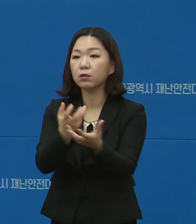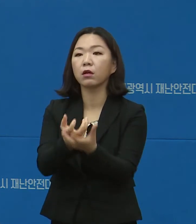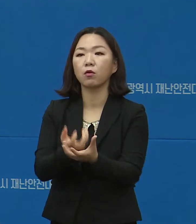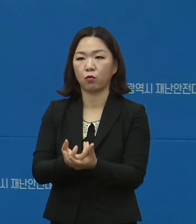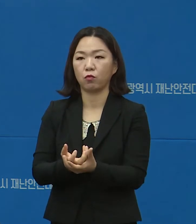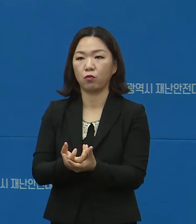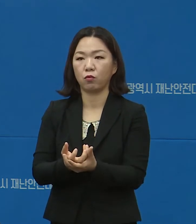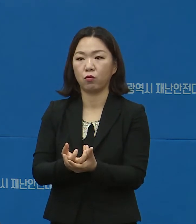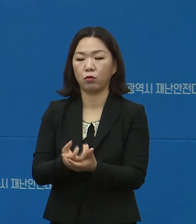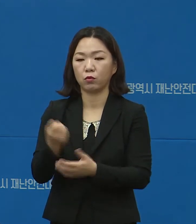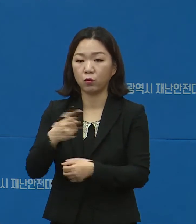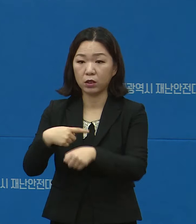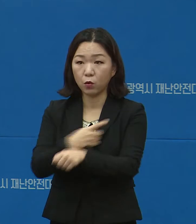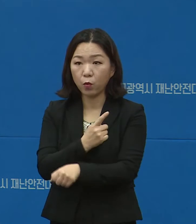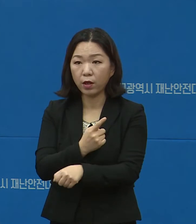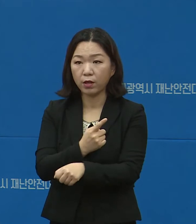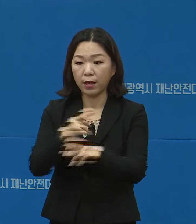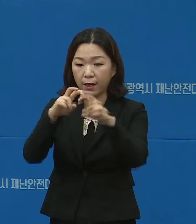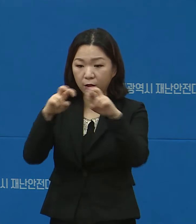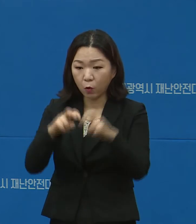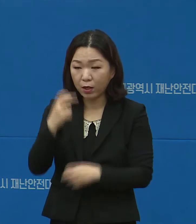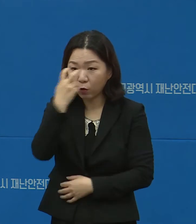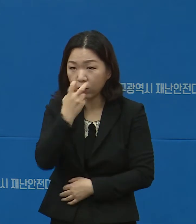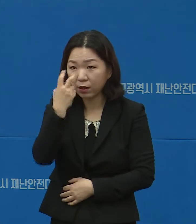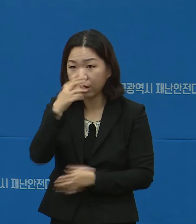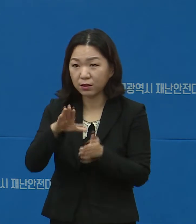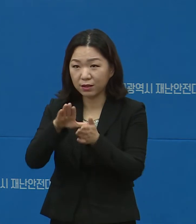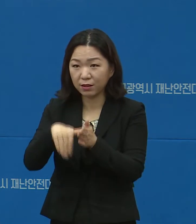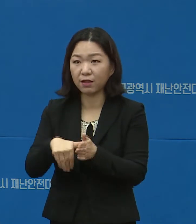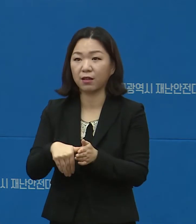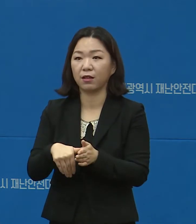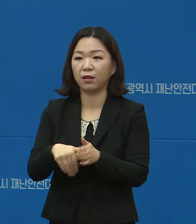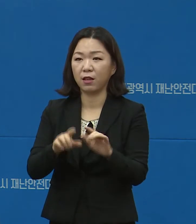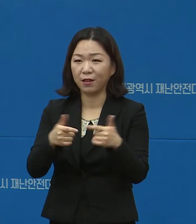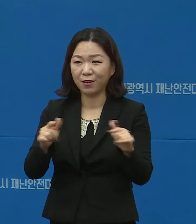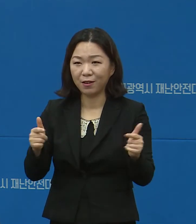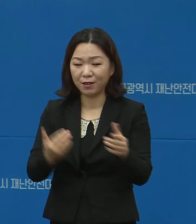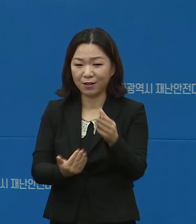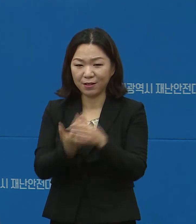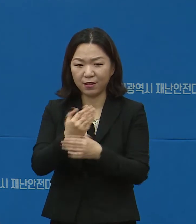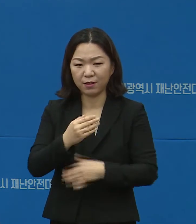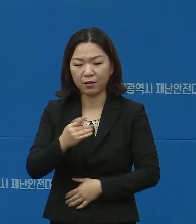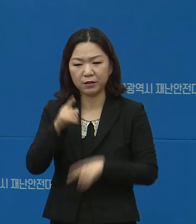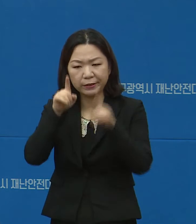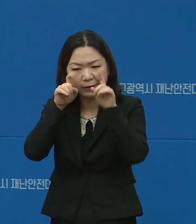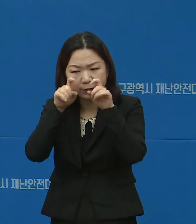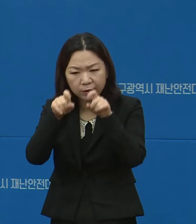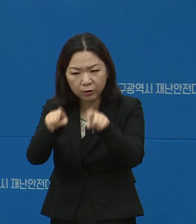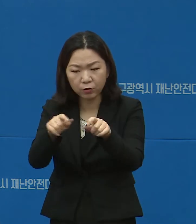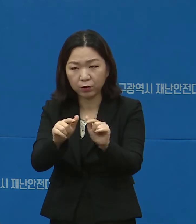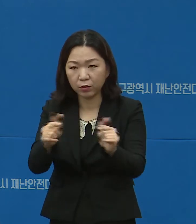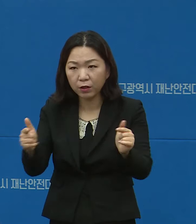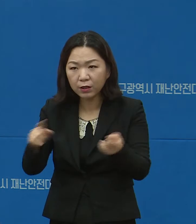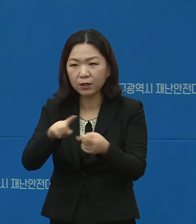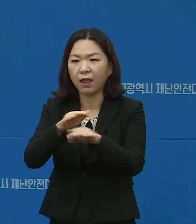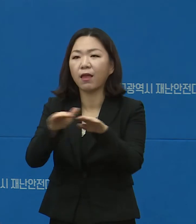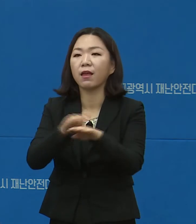자료들, 그 외에 그동안 역학조사에서 여러 가지 나왔던 의문들을 해결하기